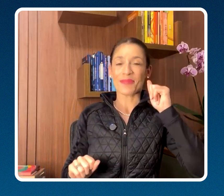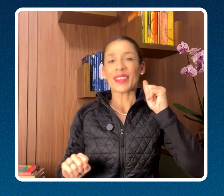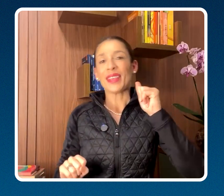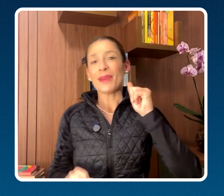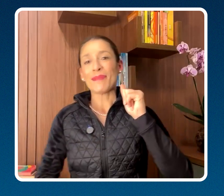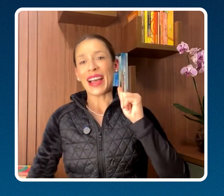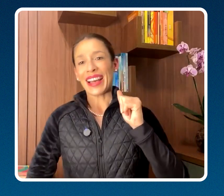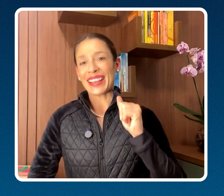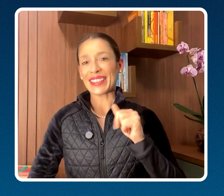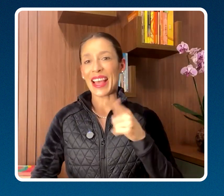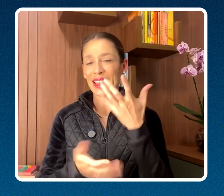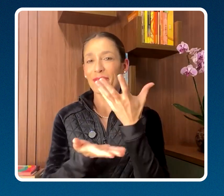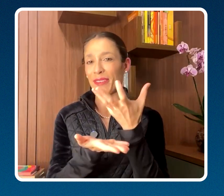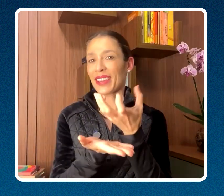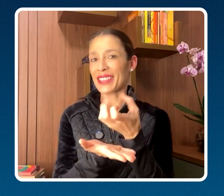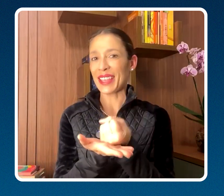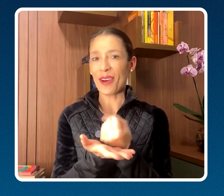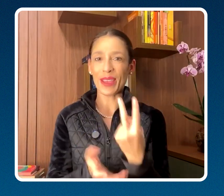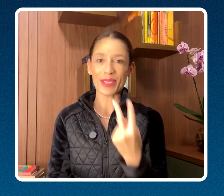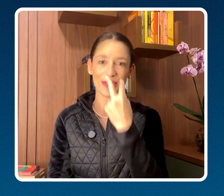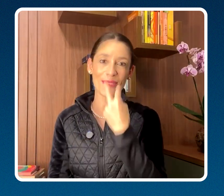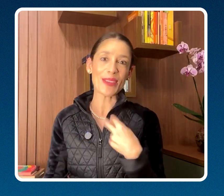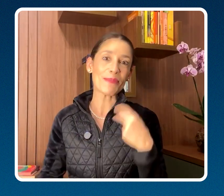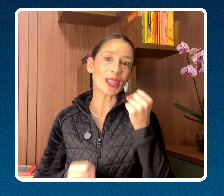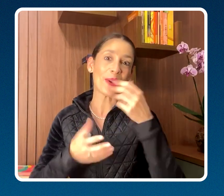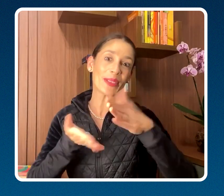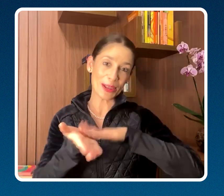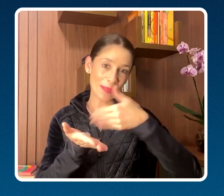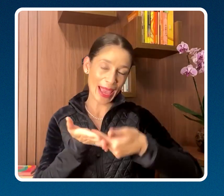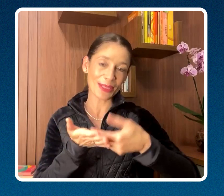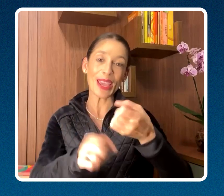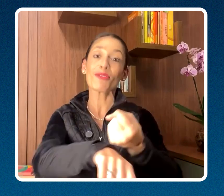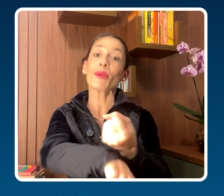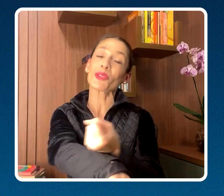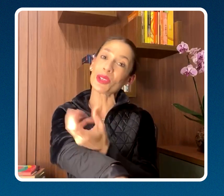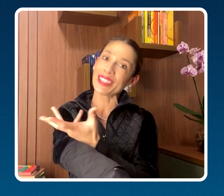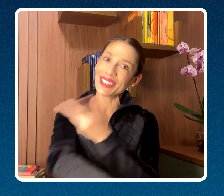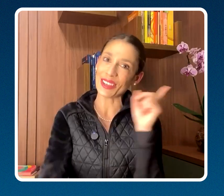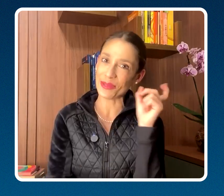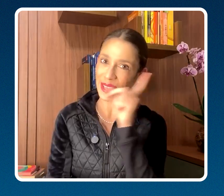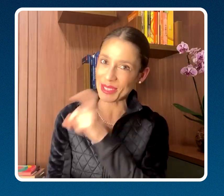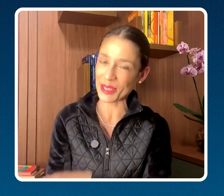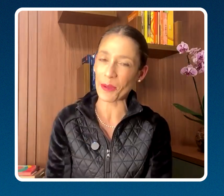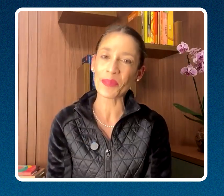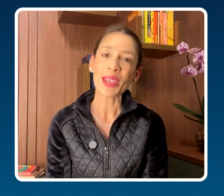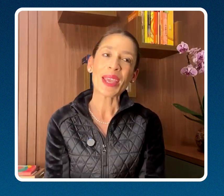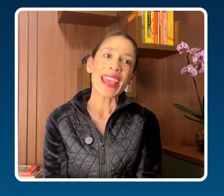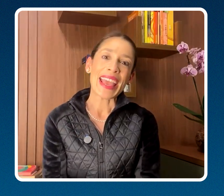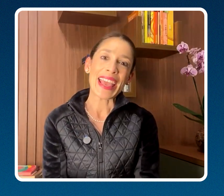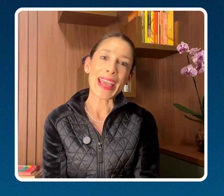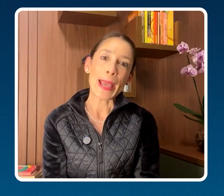Instagram. Mas a live vai ficar salva e aí você vai ver, porque eu interpreto e aí vou me emocionando. É difícil,